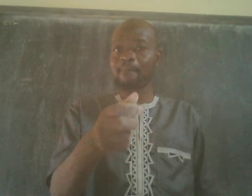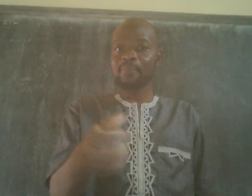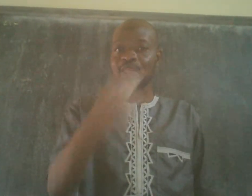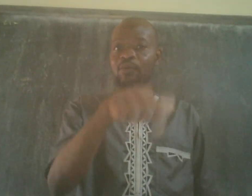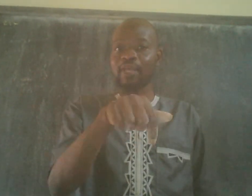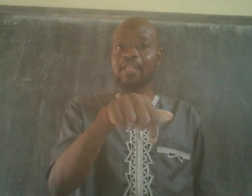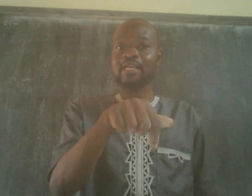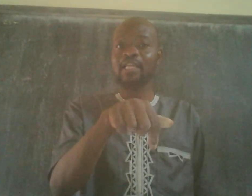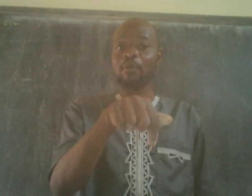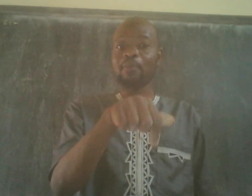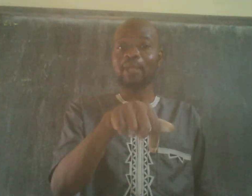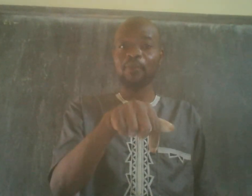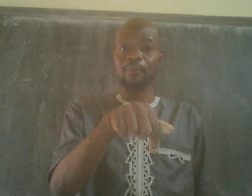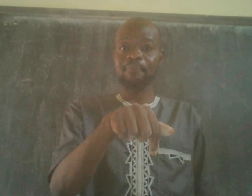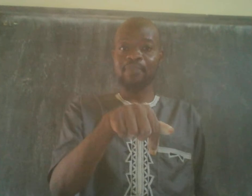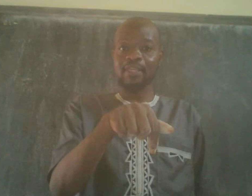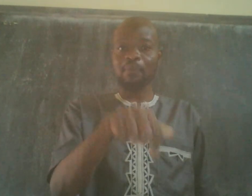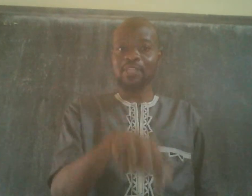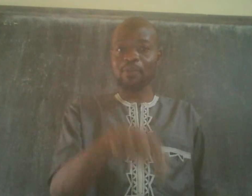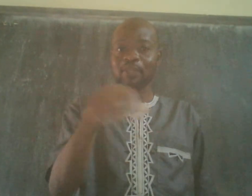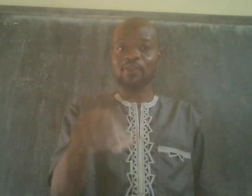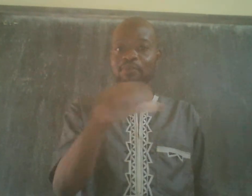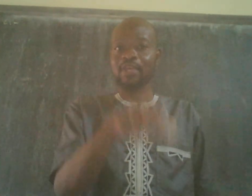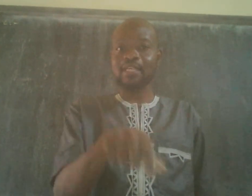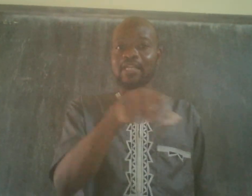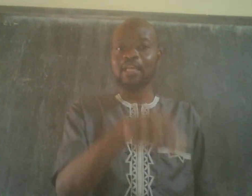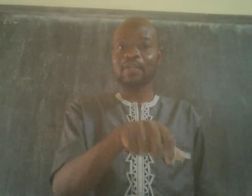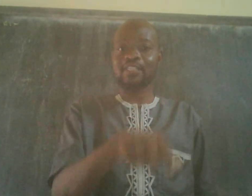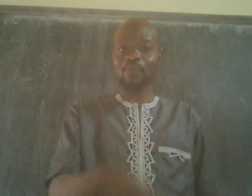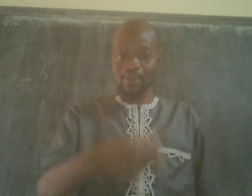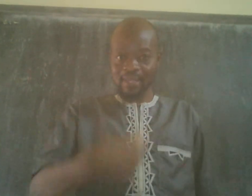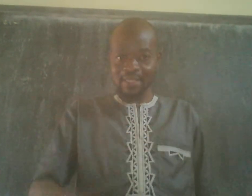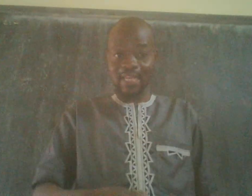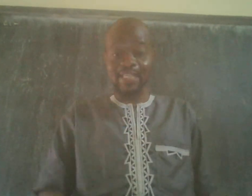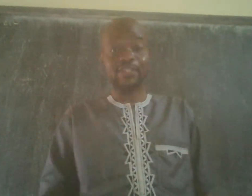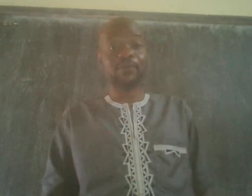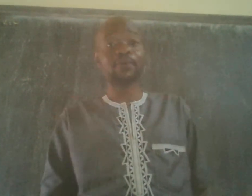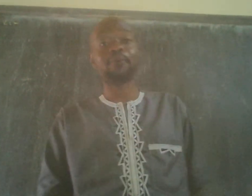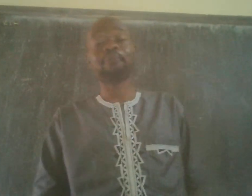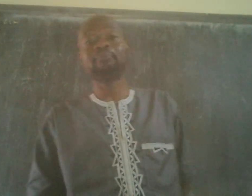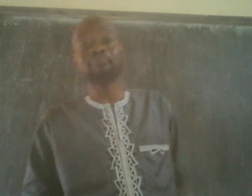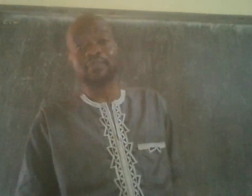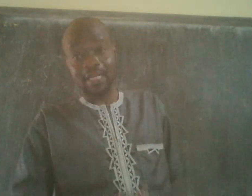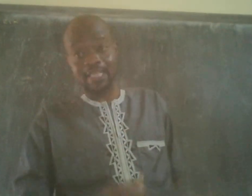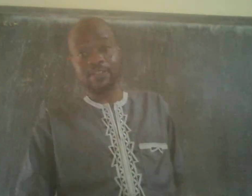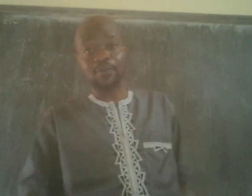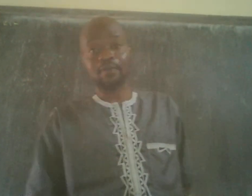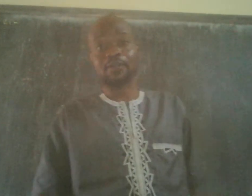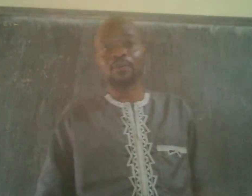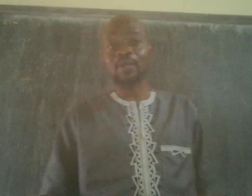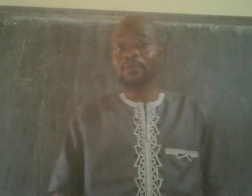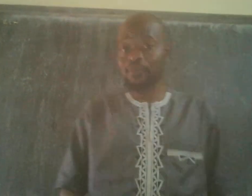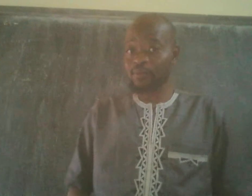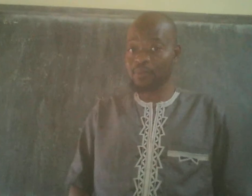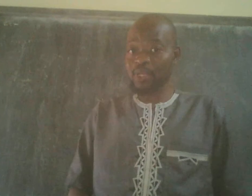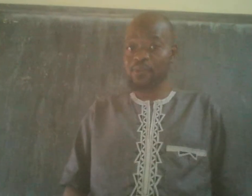Quoi? Pour réaliser en avant un patron. Vous avez le patron qui vous réalise en avant, c'est quoi? De la déchirure. De la déchirure du patron de quoi?